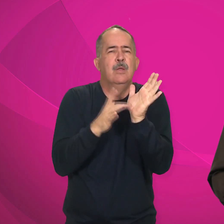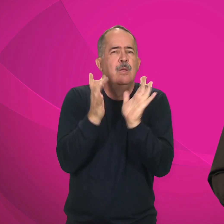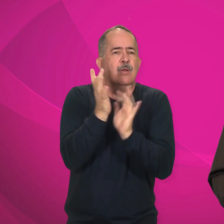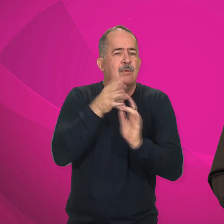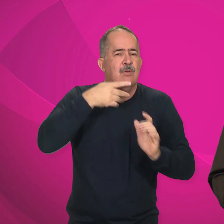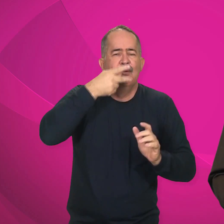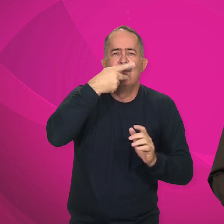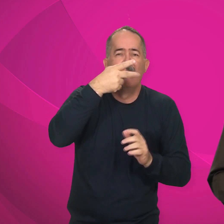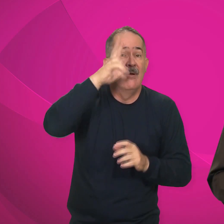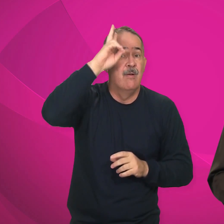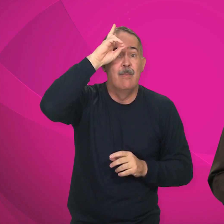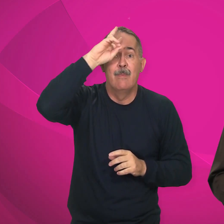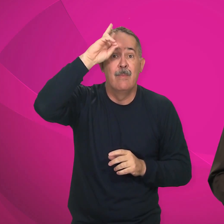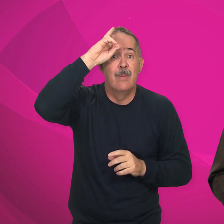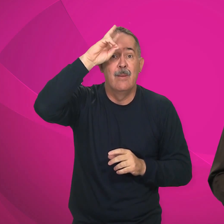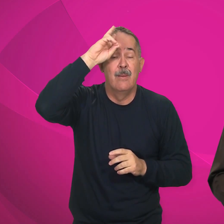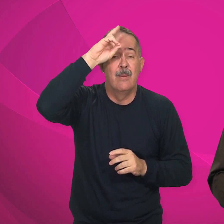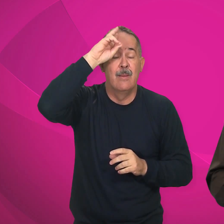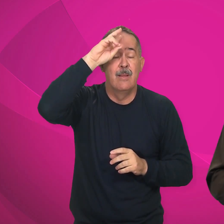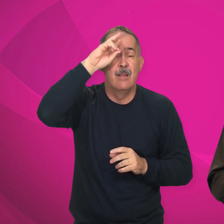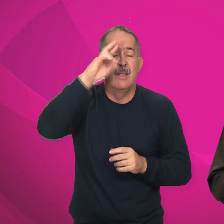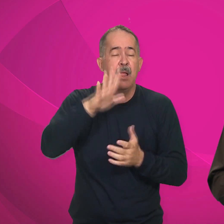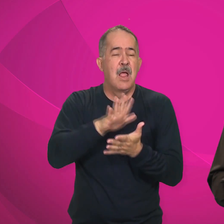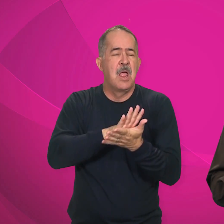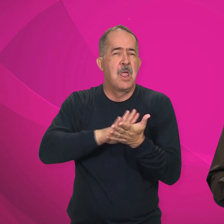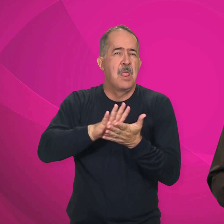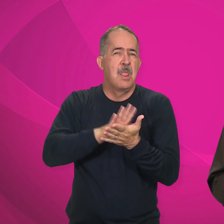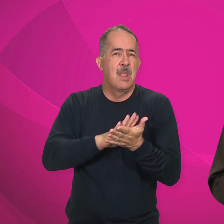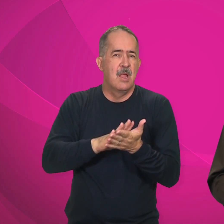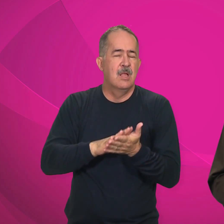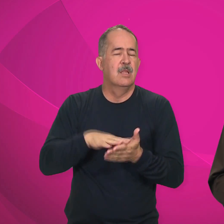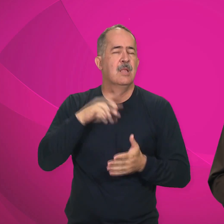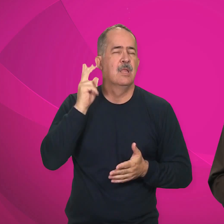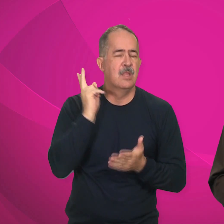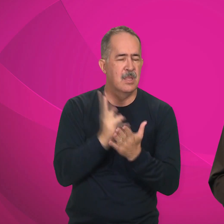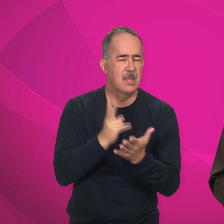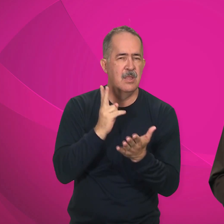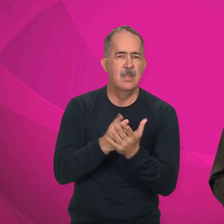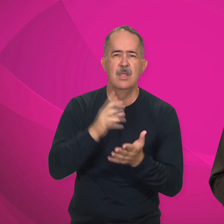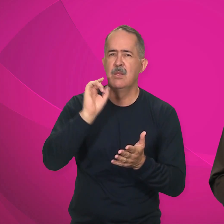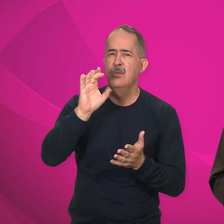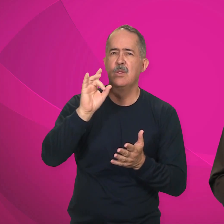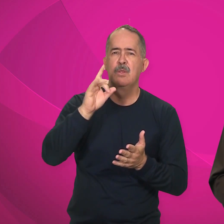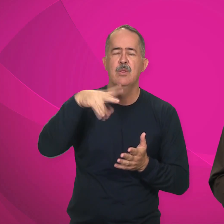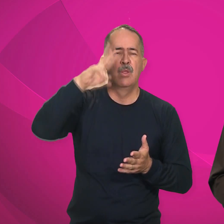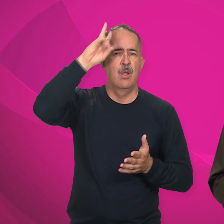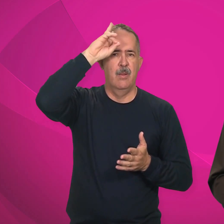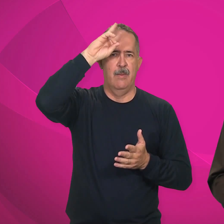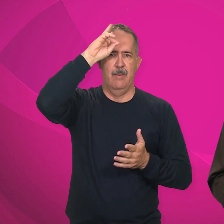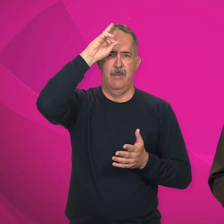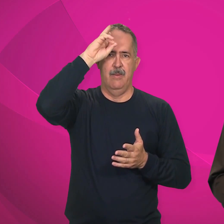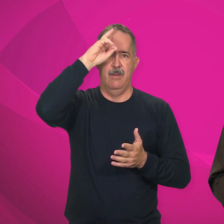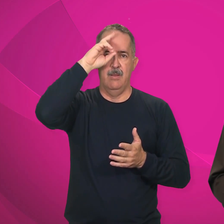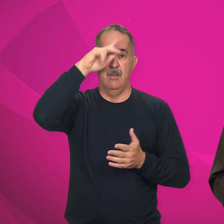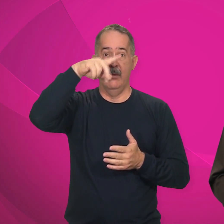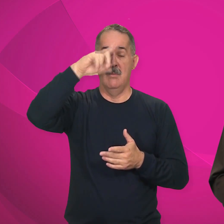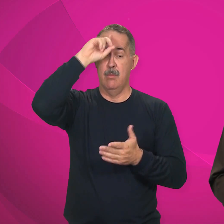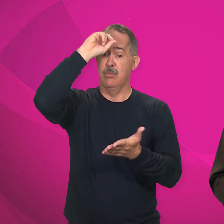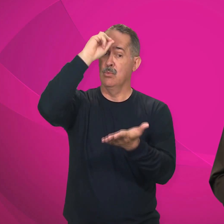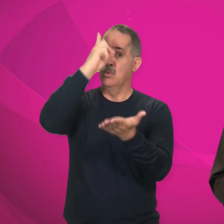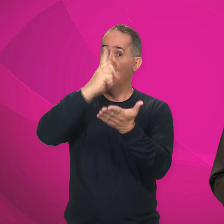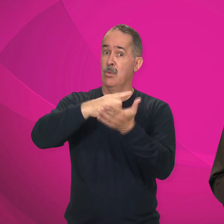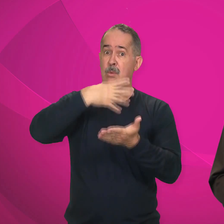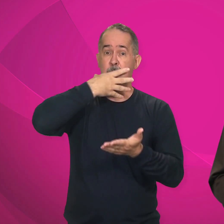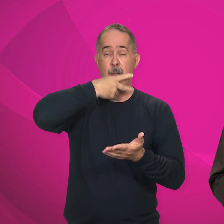em parábolas às multidões. Nada lhes falava sem usar parábolas, para